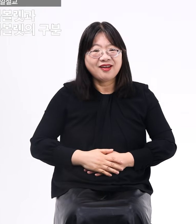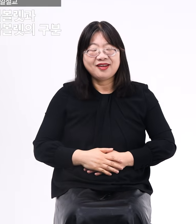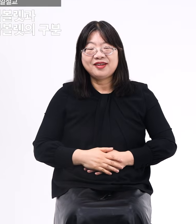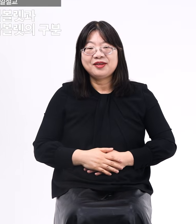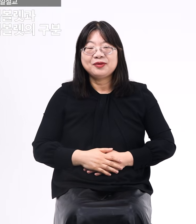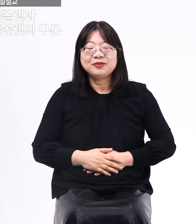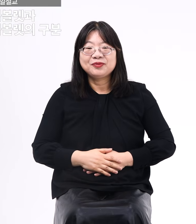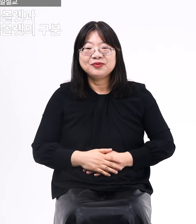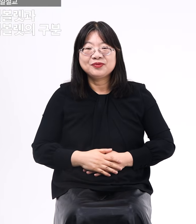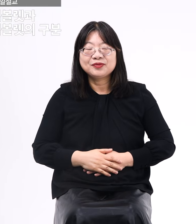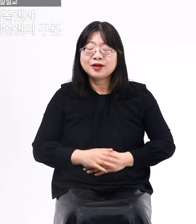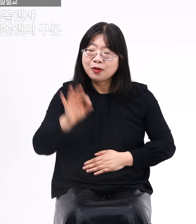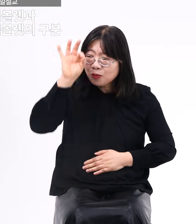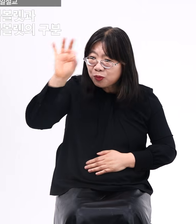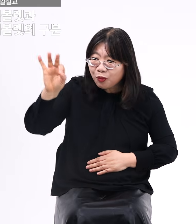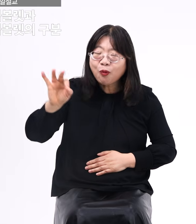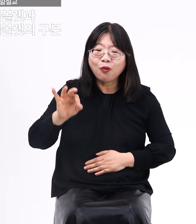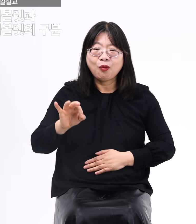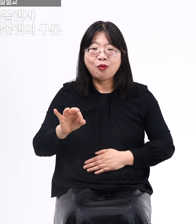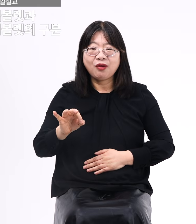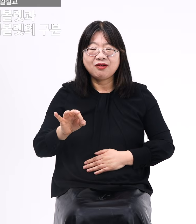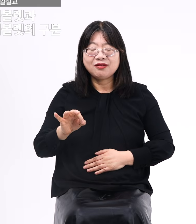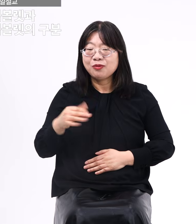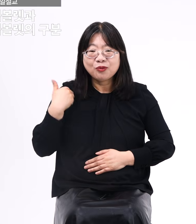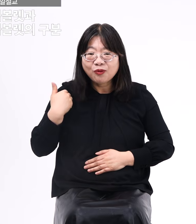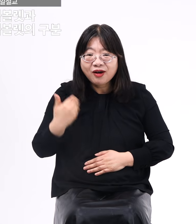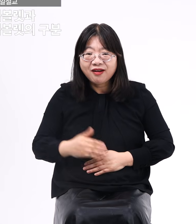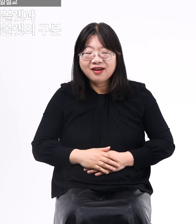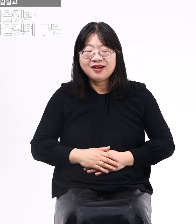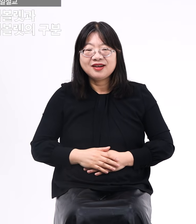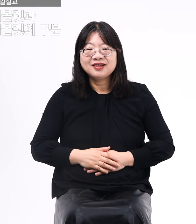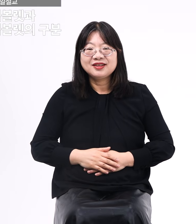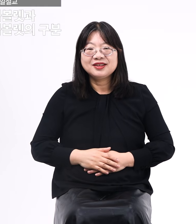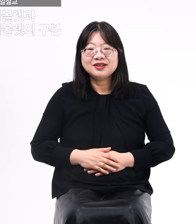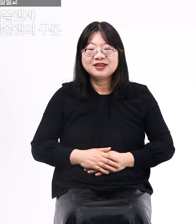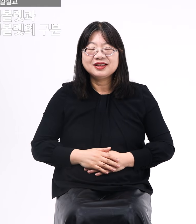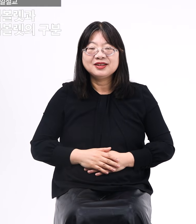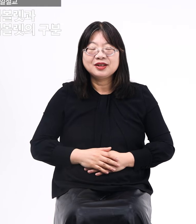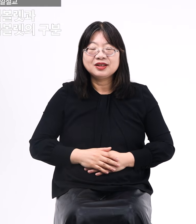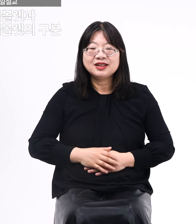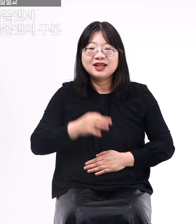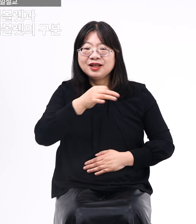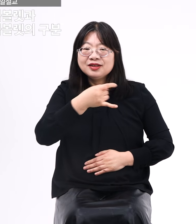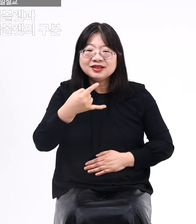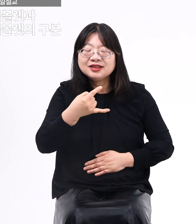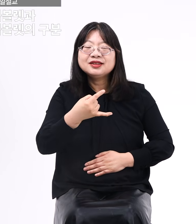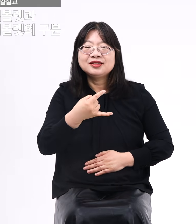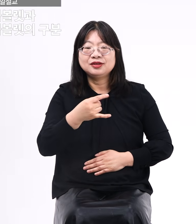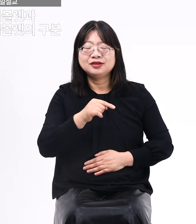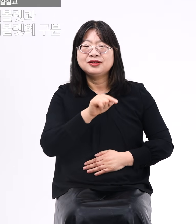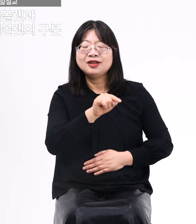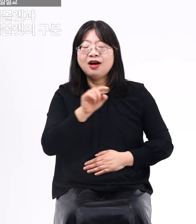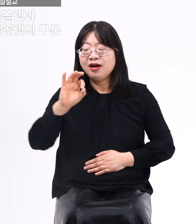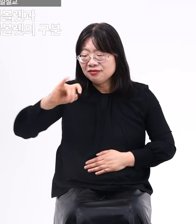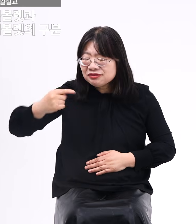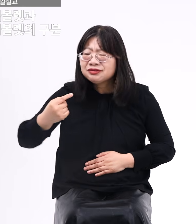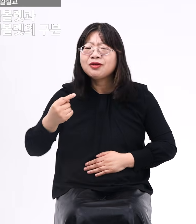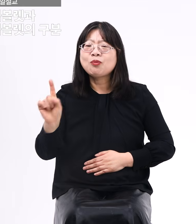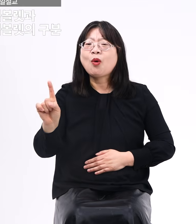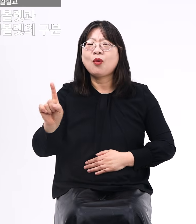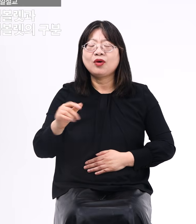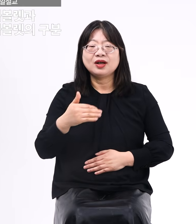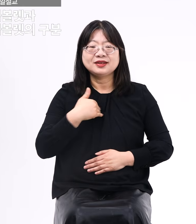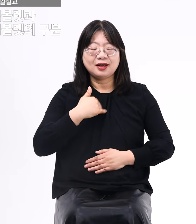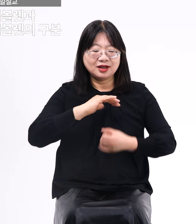그래서 이거 보고 모르냐고. 어의 면류관이 뭐냐고. 의의 면류관이지. 목사님 그걸 어떻게 알았냐고.